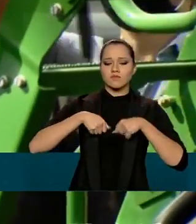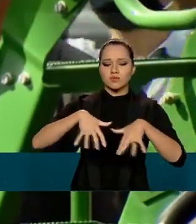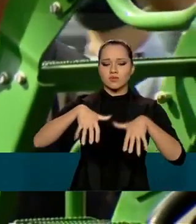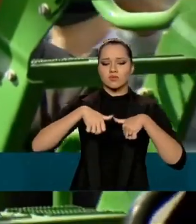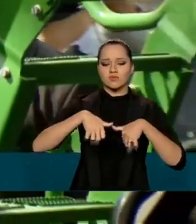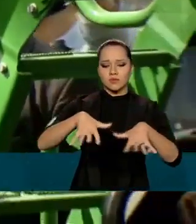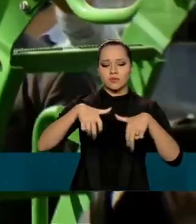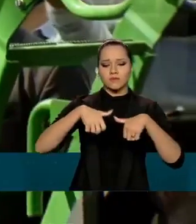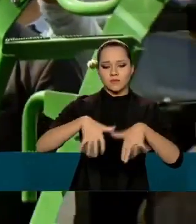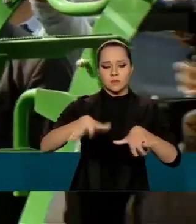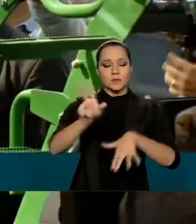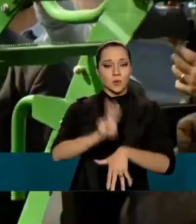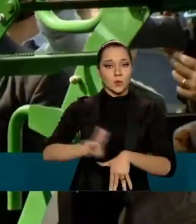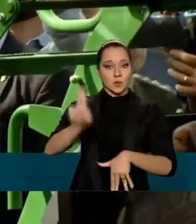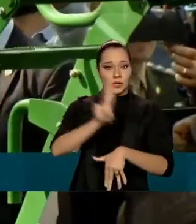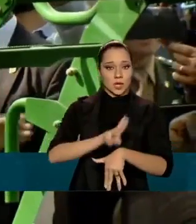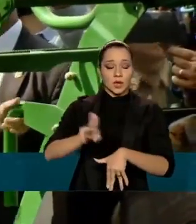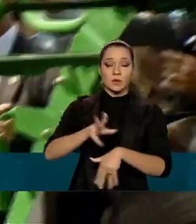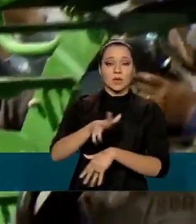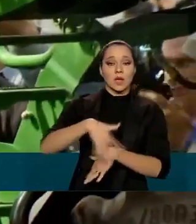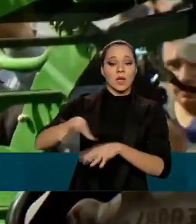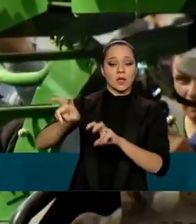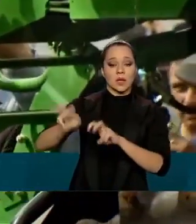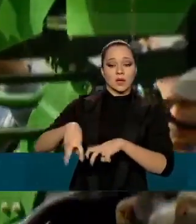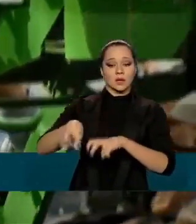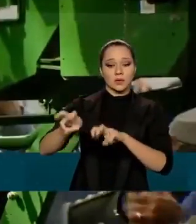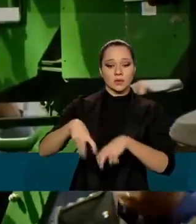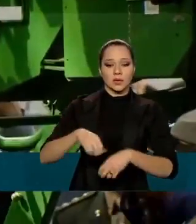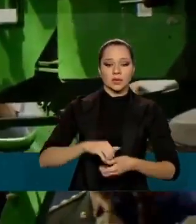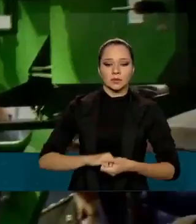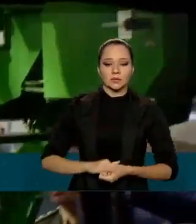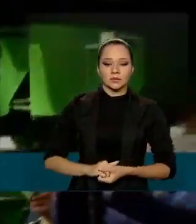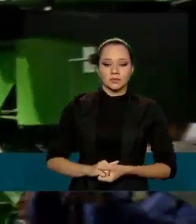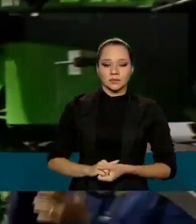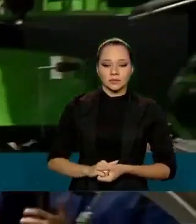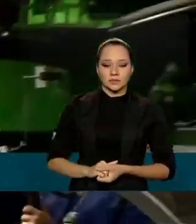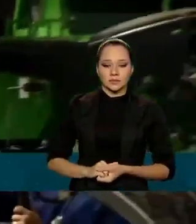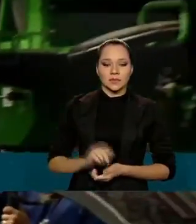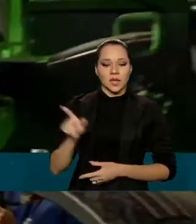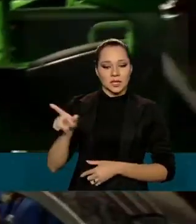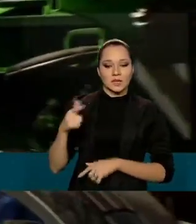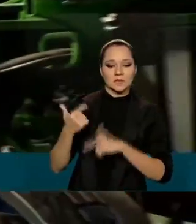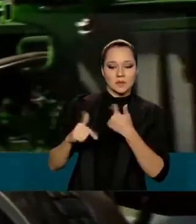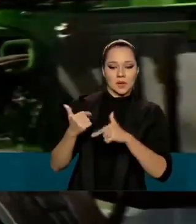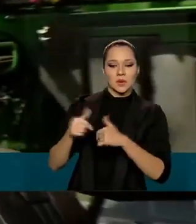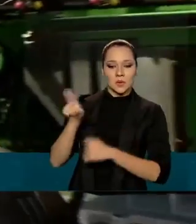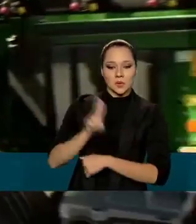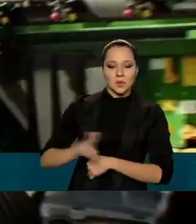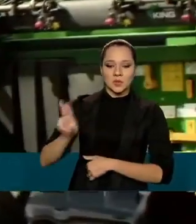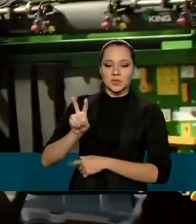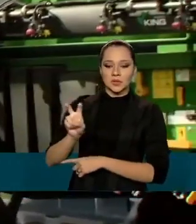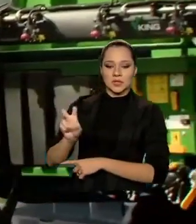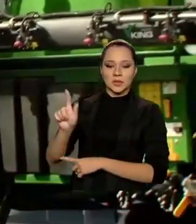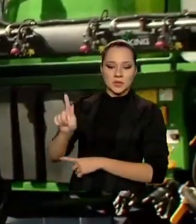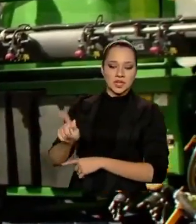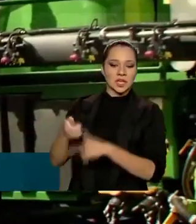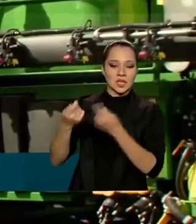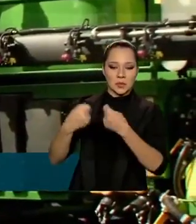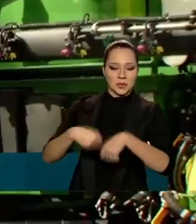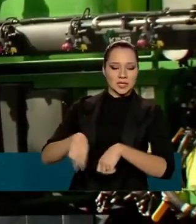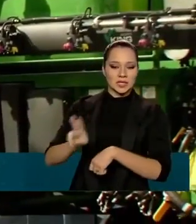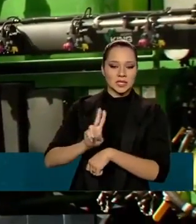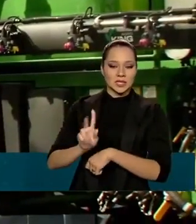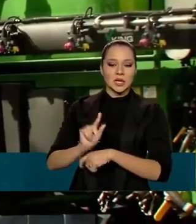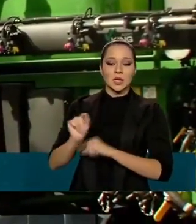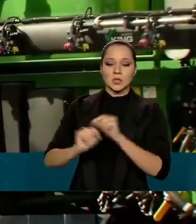pulverizador usado na agricultura. Essa máquina funciona com o uso do 5G, sem a